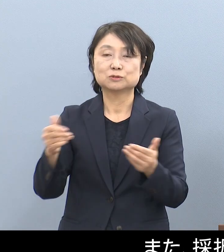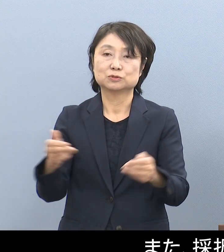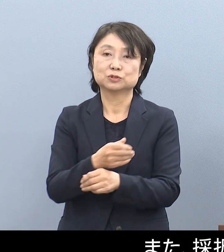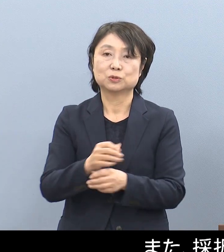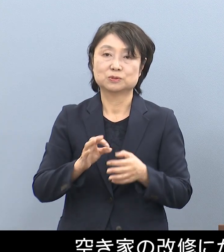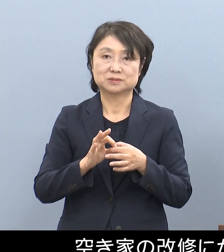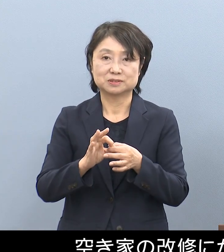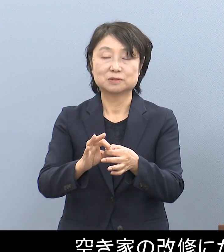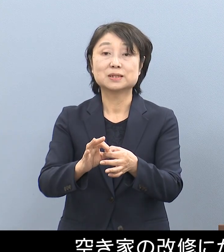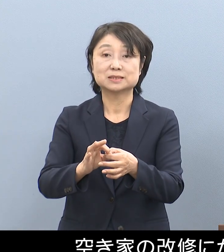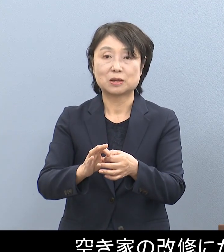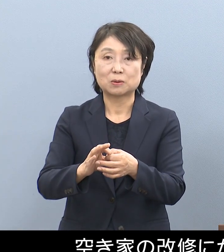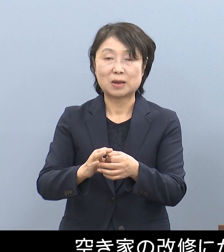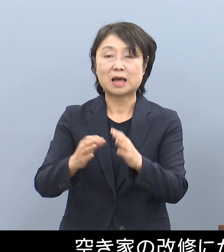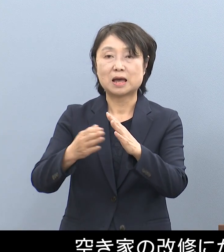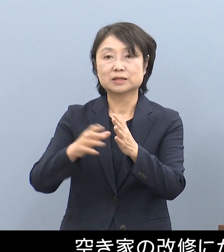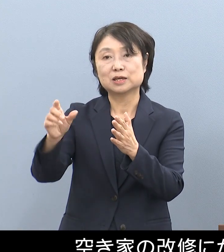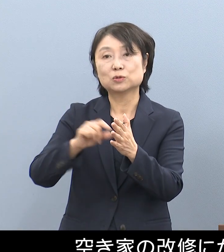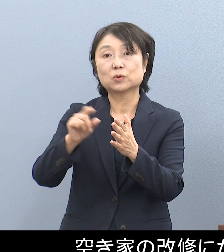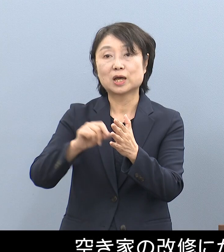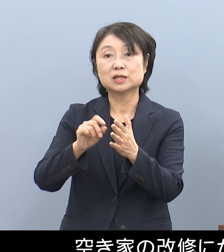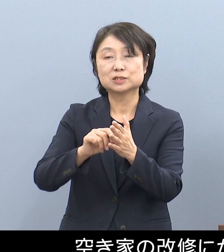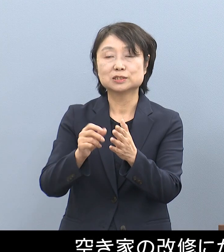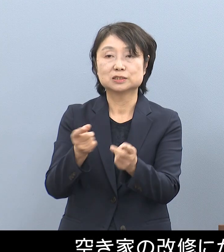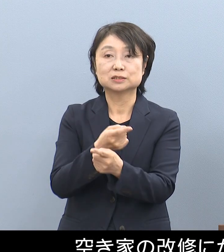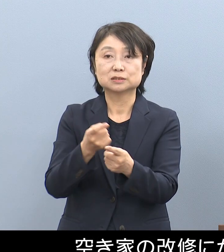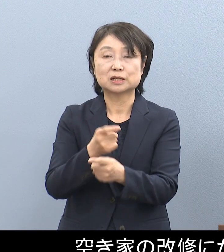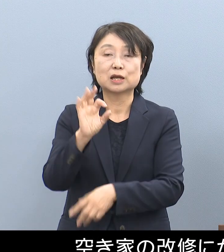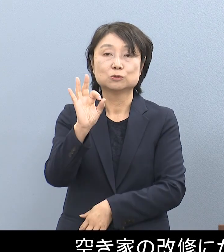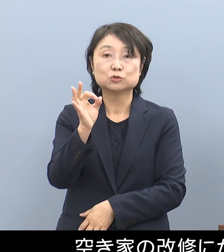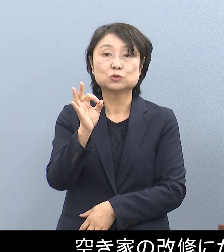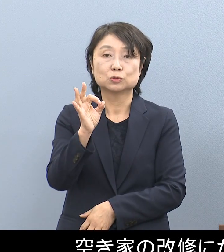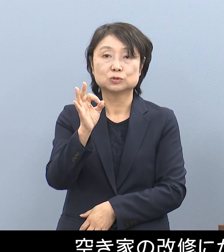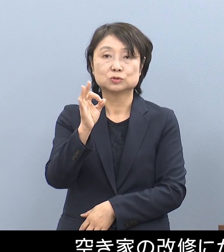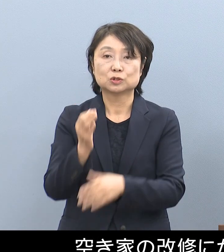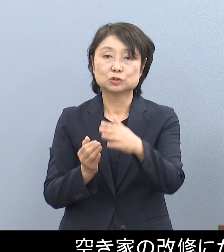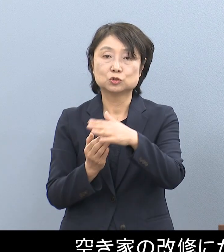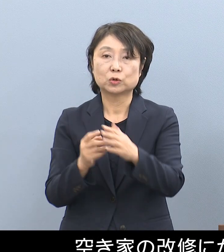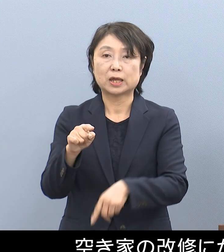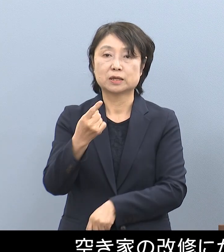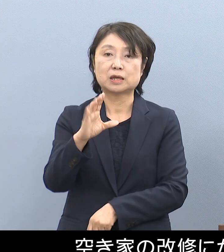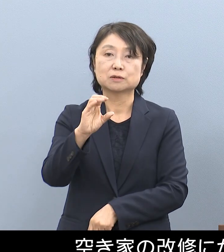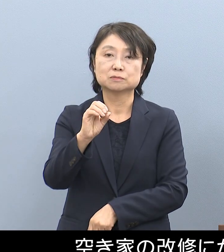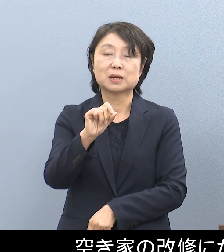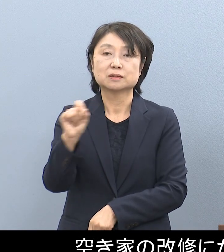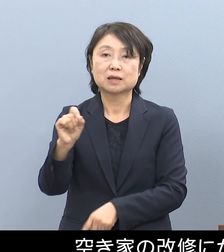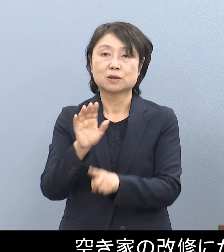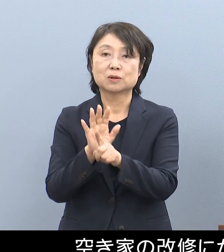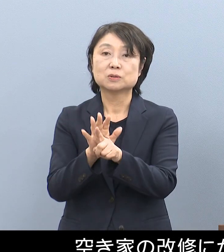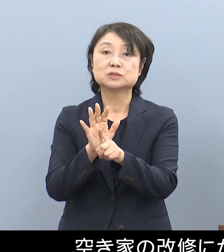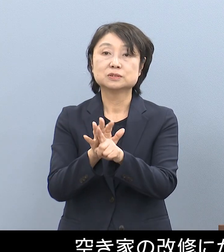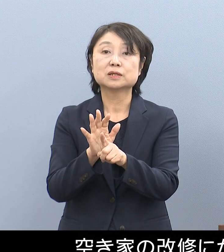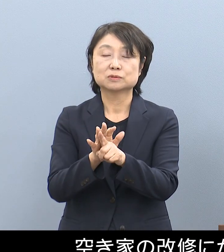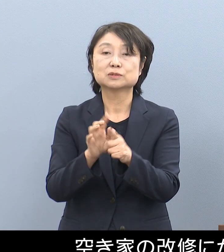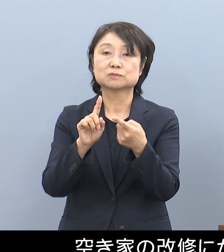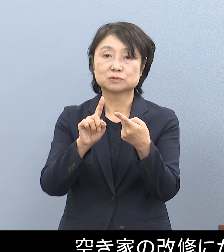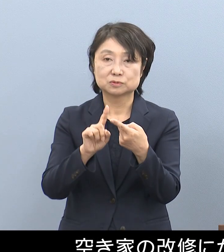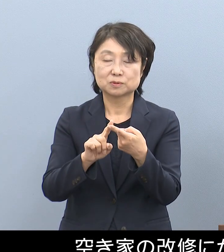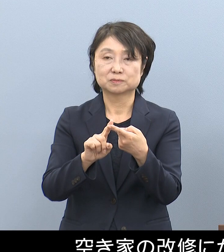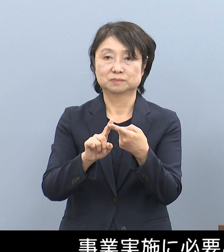、空き家の改修にかかる費用として100万円を上限に支援いたすことに加えまして